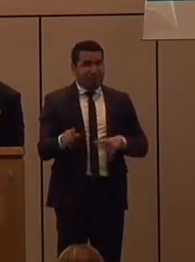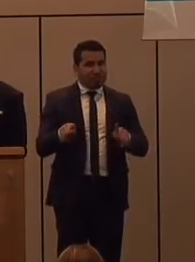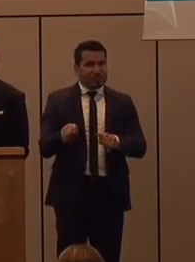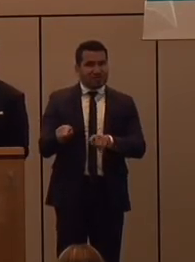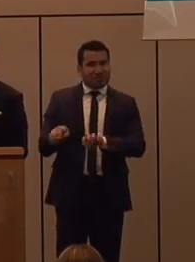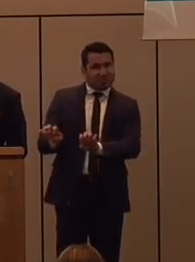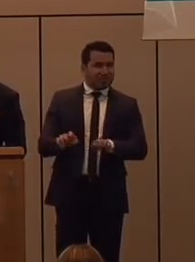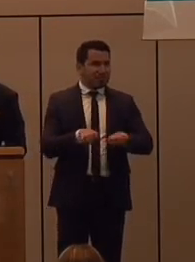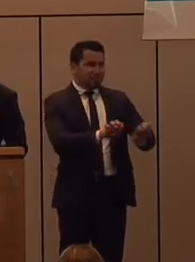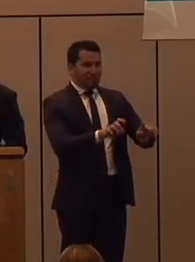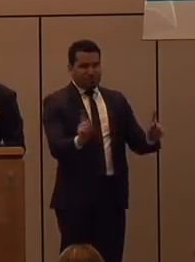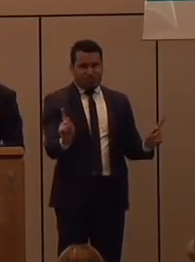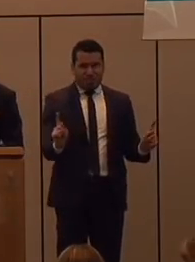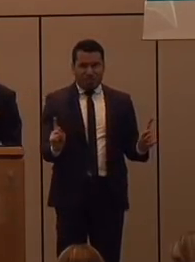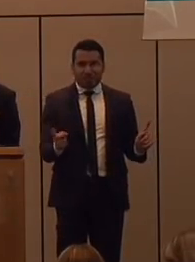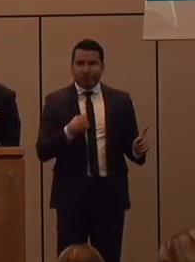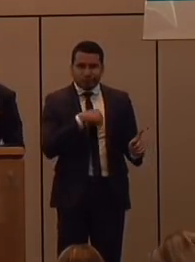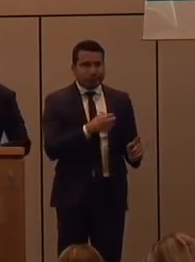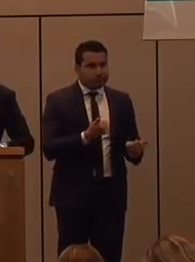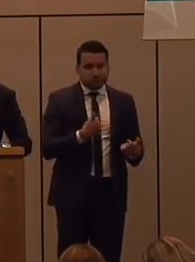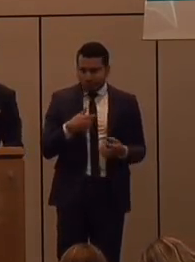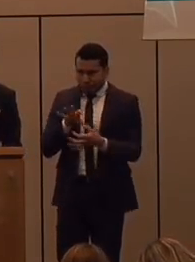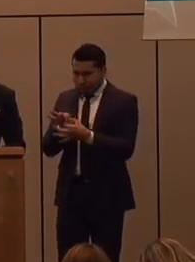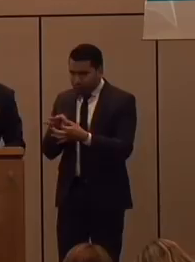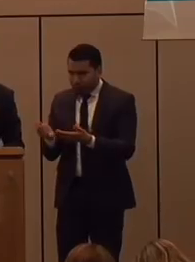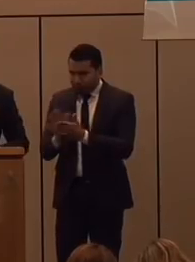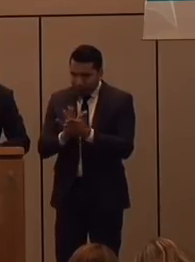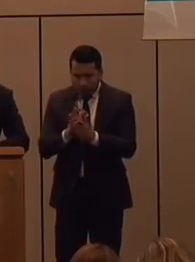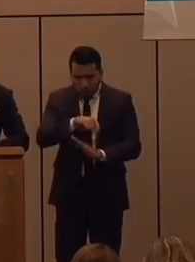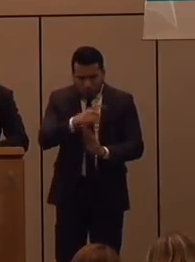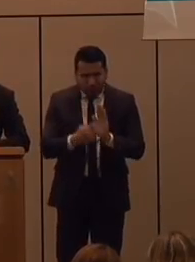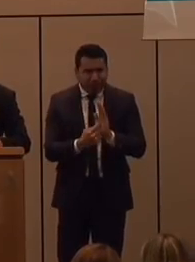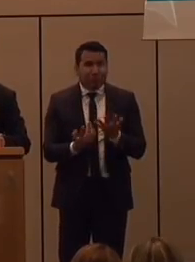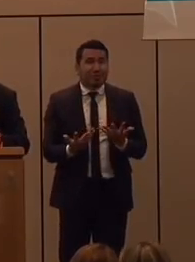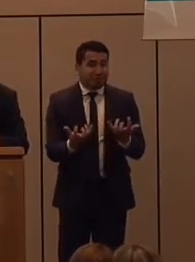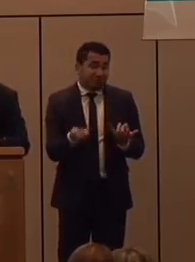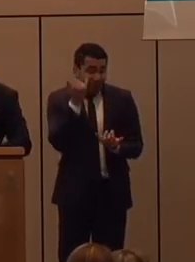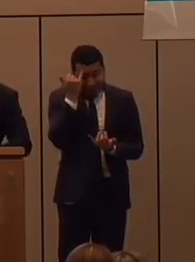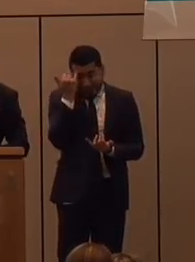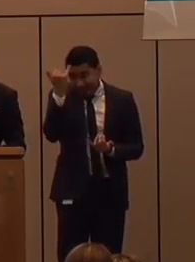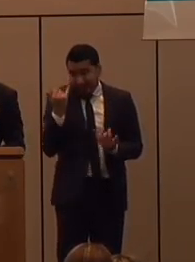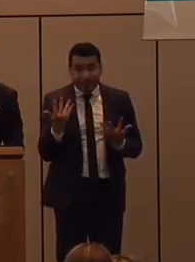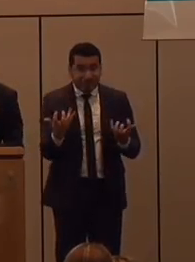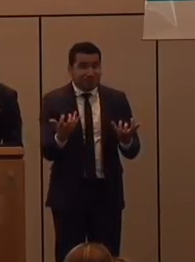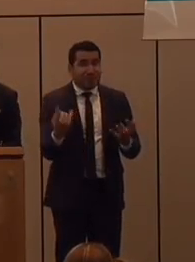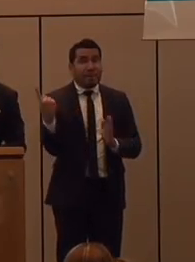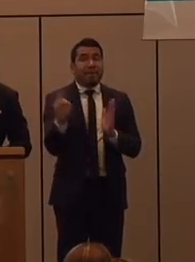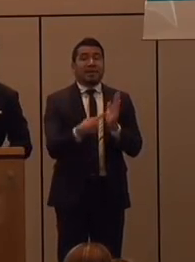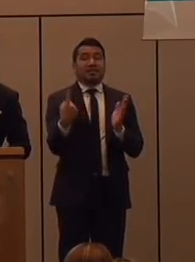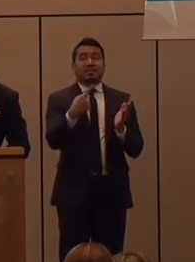sino que este estamos asegurando en los prestadores que tengamos toda la información pero la idea es que ojalá los